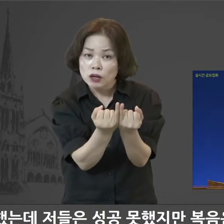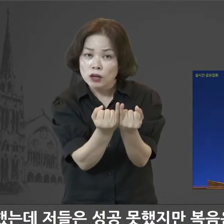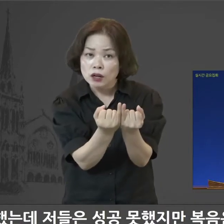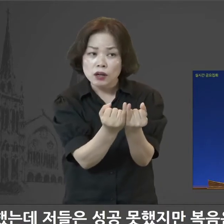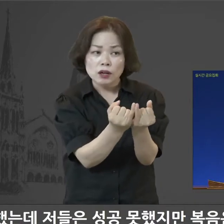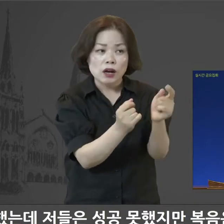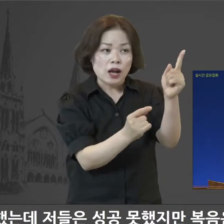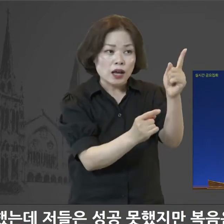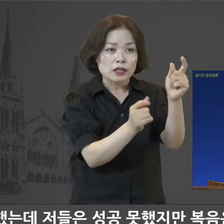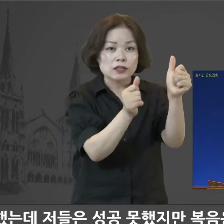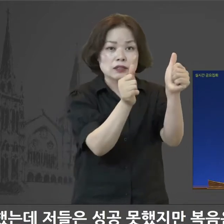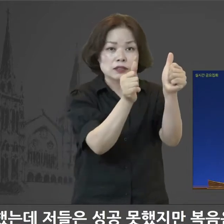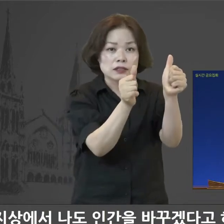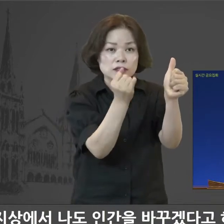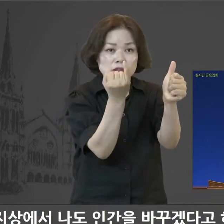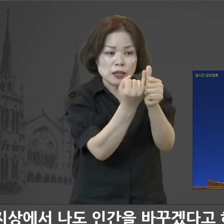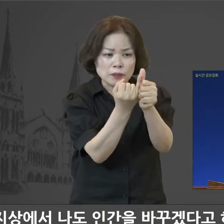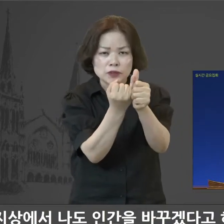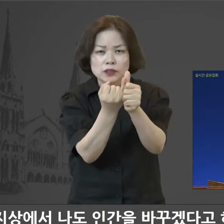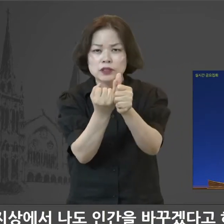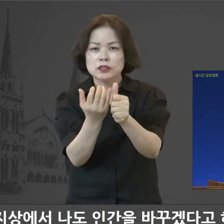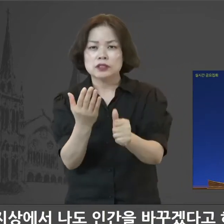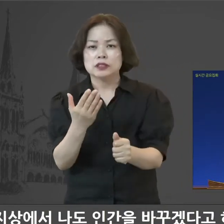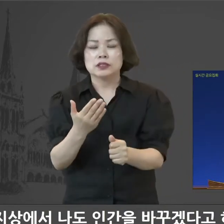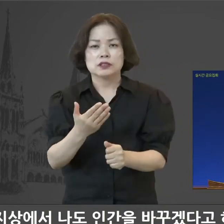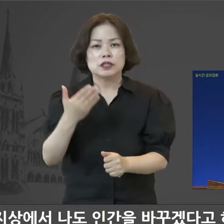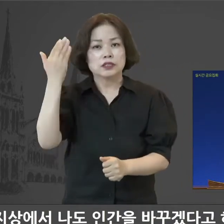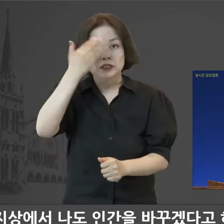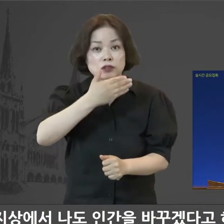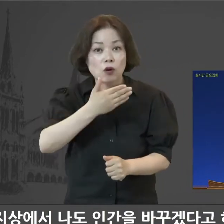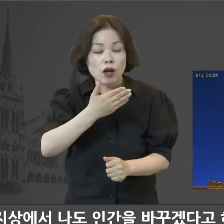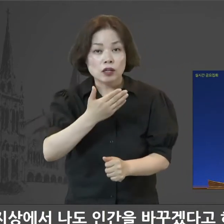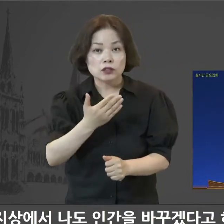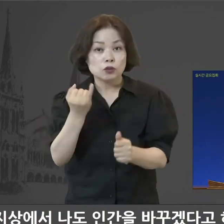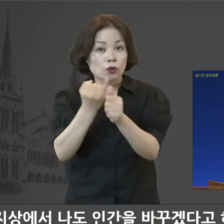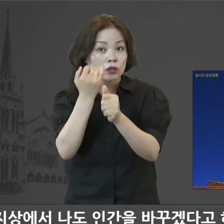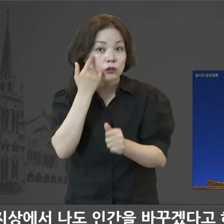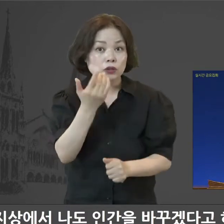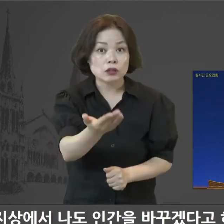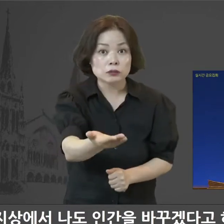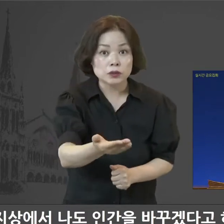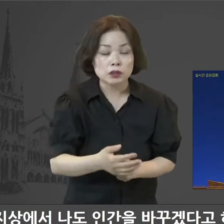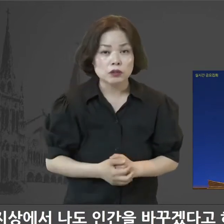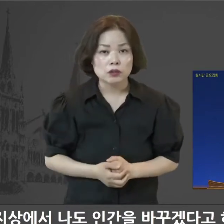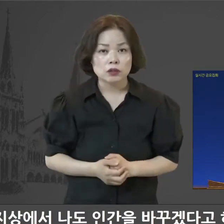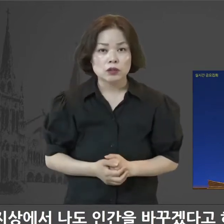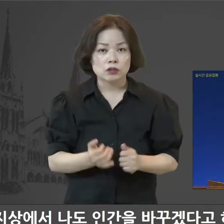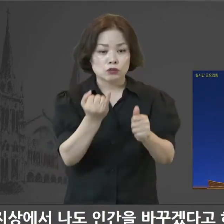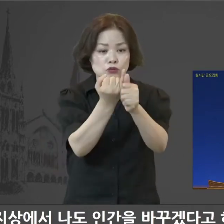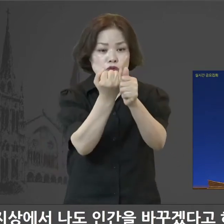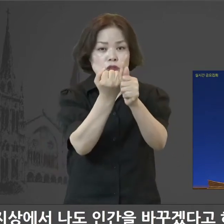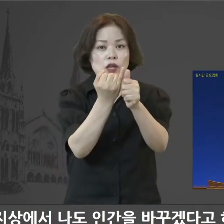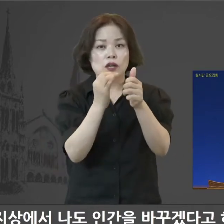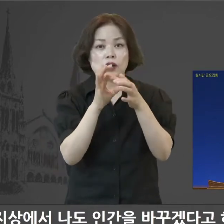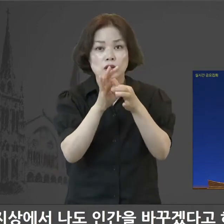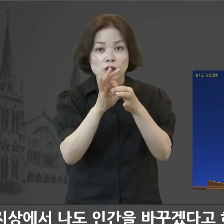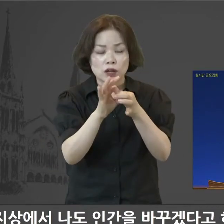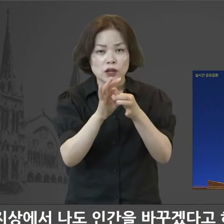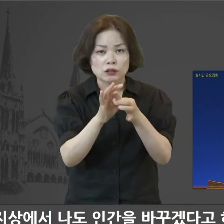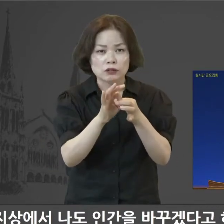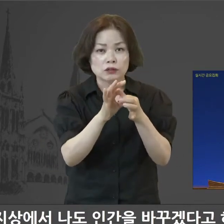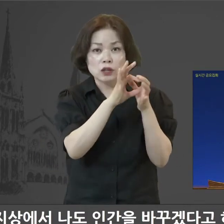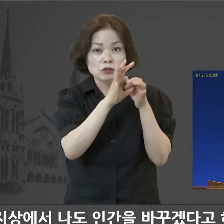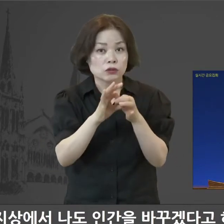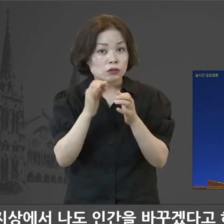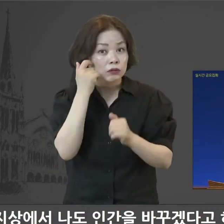한 여자가 결합한 것만 신성한 결혼으로 봐야 합니까? 그리고 그 둘의 관계가 배타적으로 유지돼야